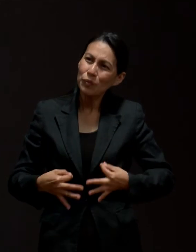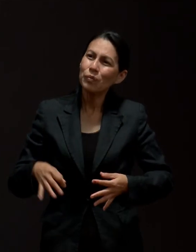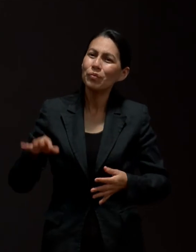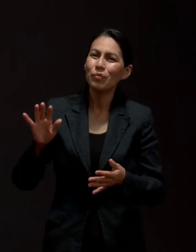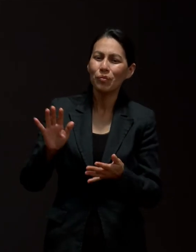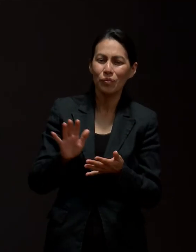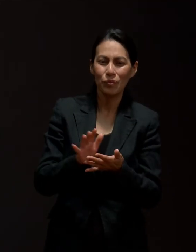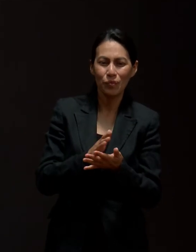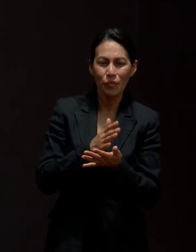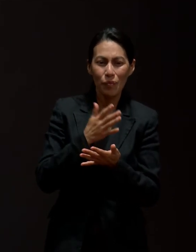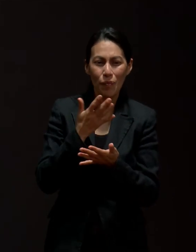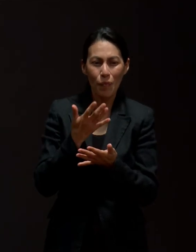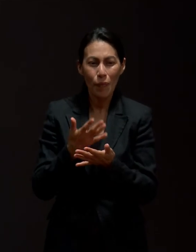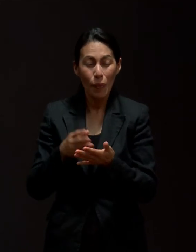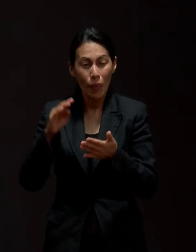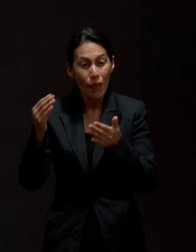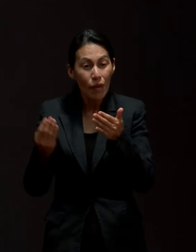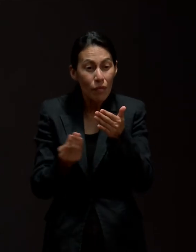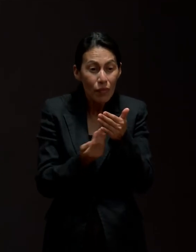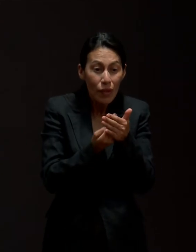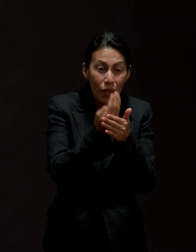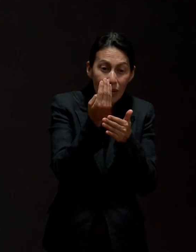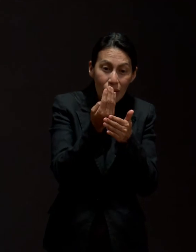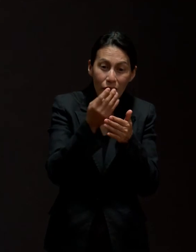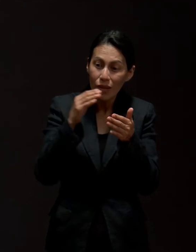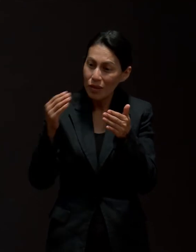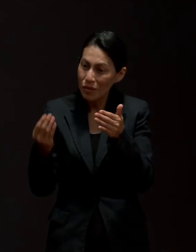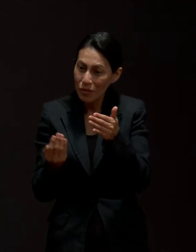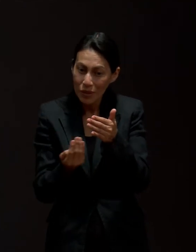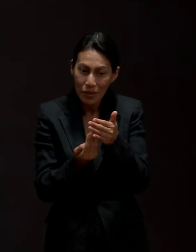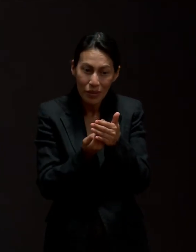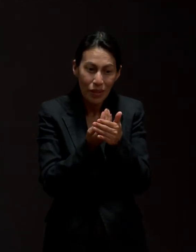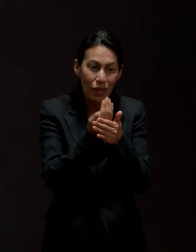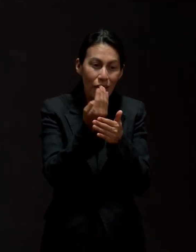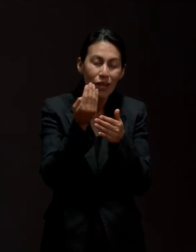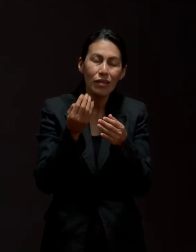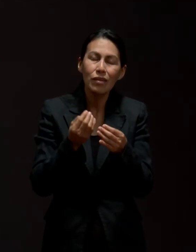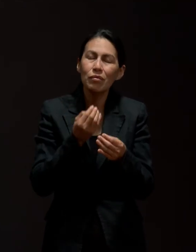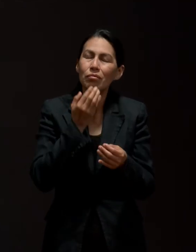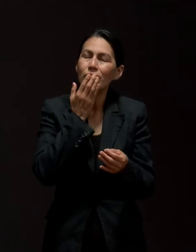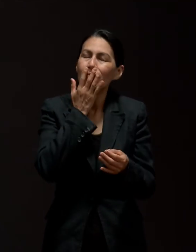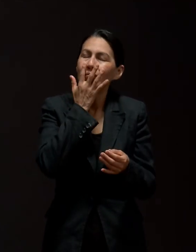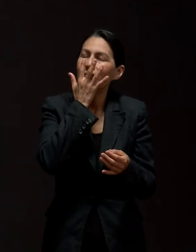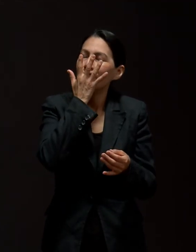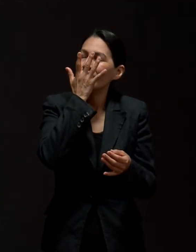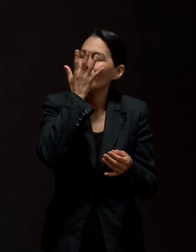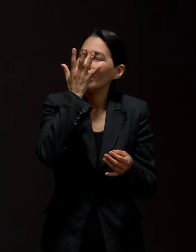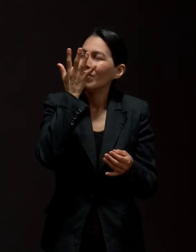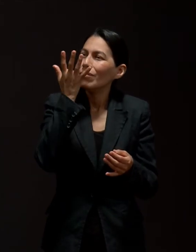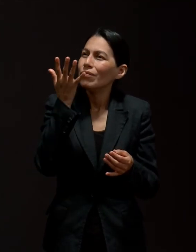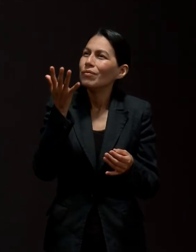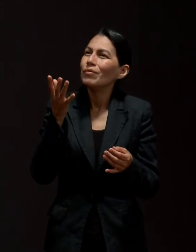mañana al respirar evoca tu